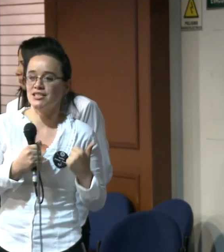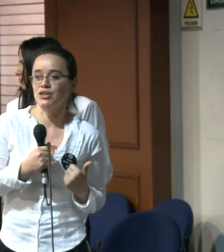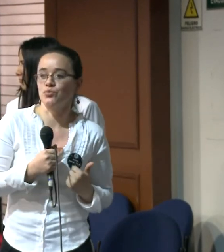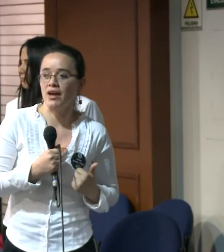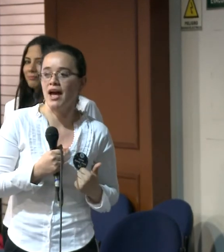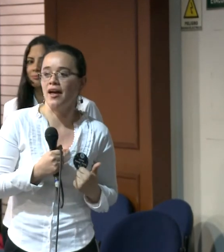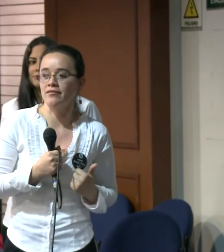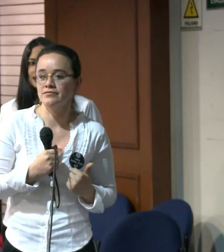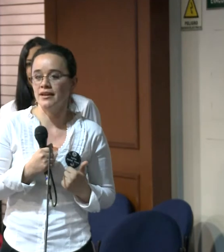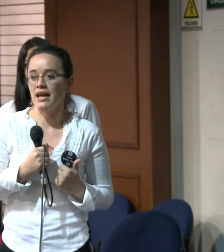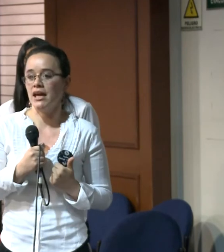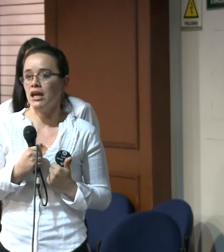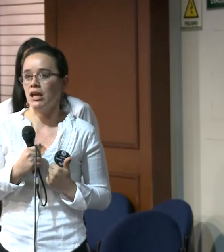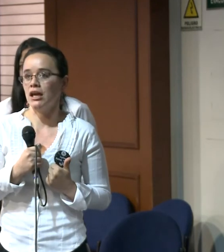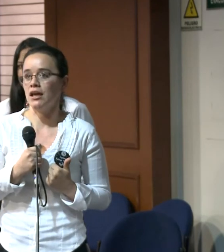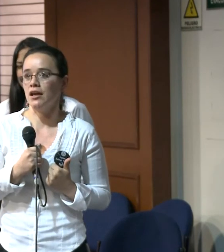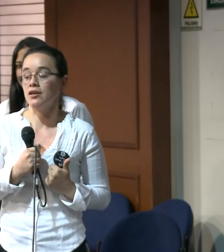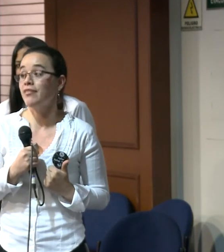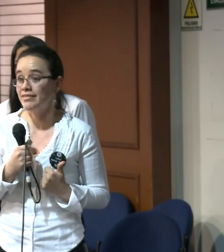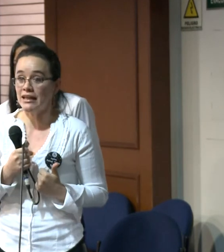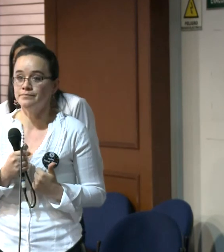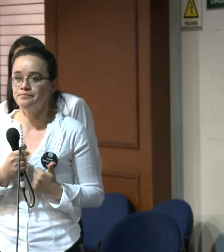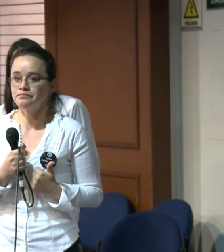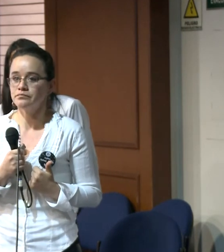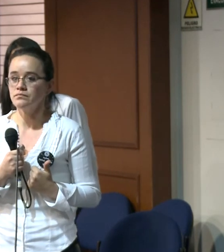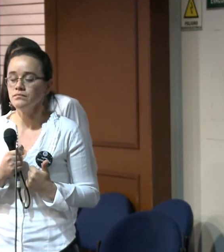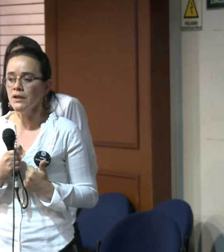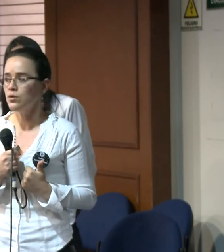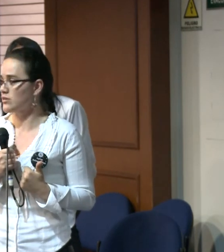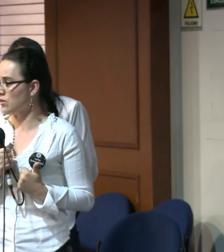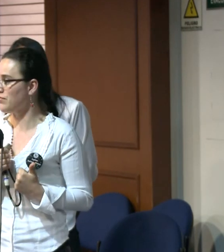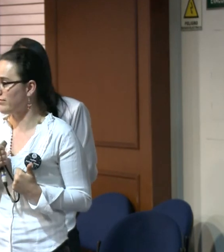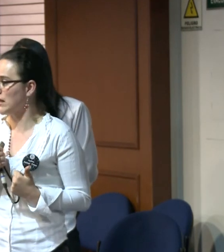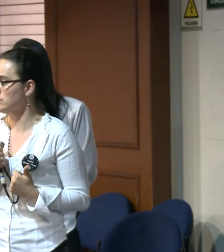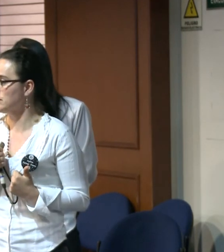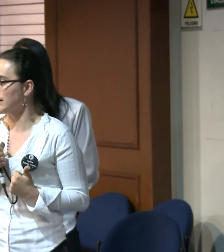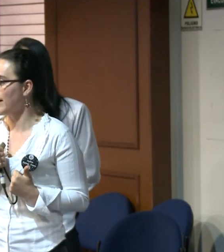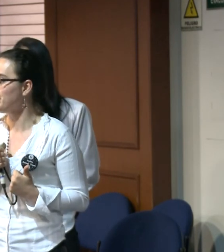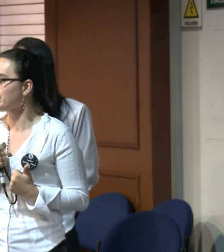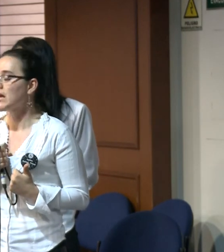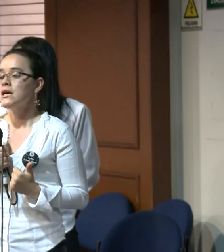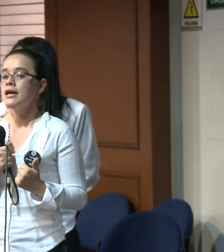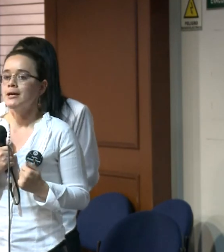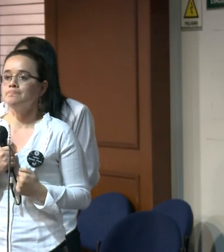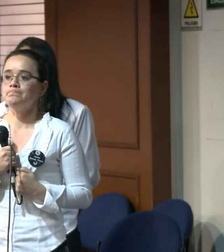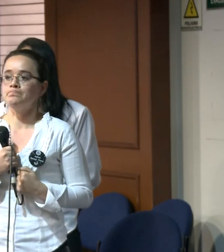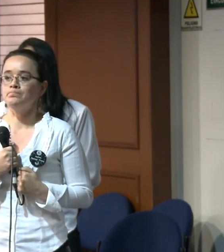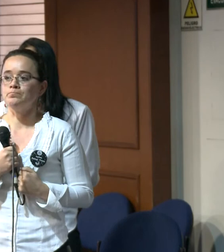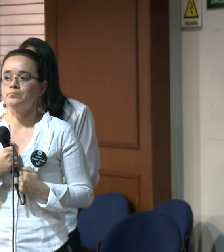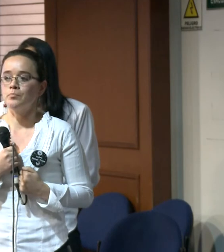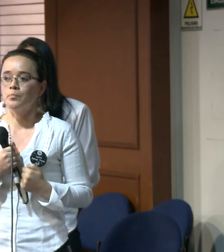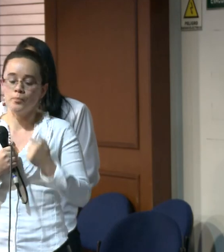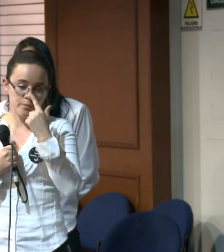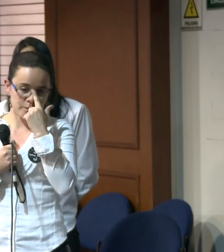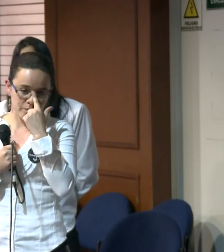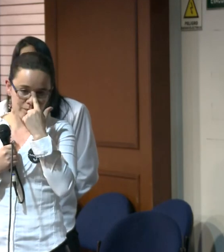la licenciatura de infantil, de educación infantil, ¿verdad?